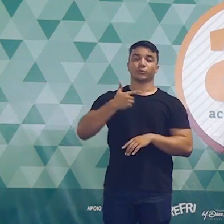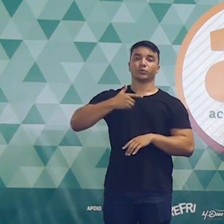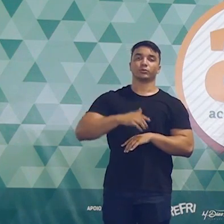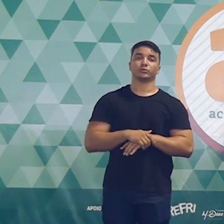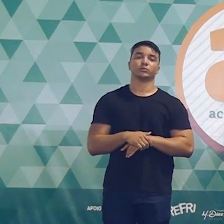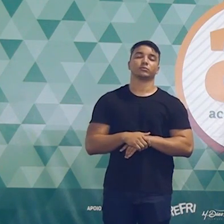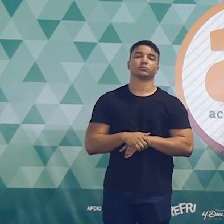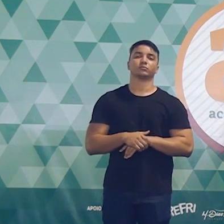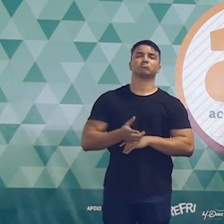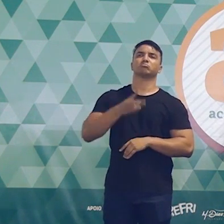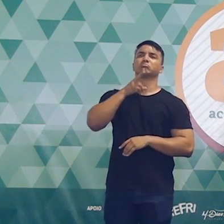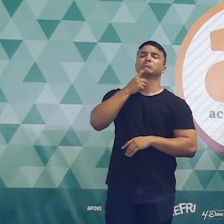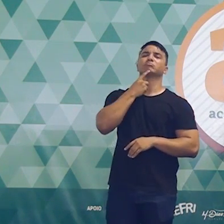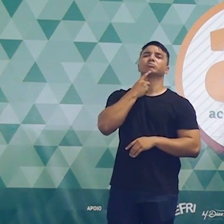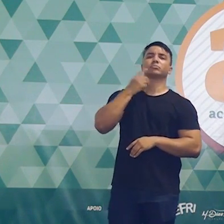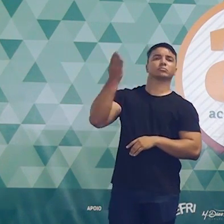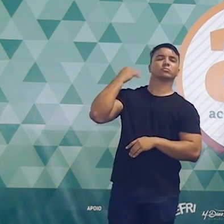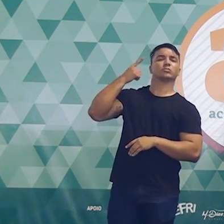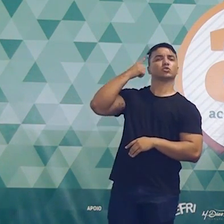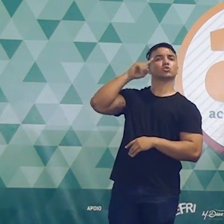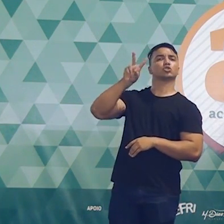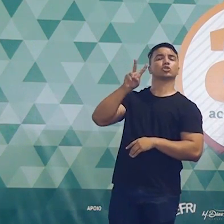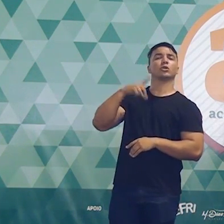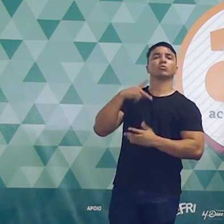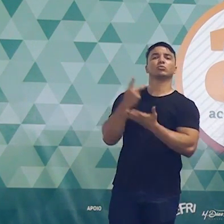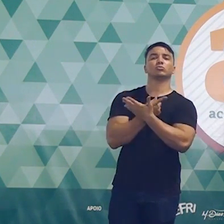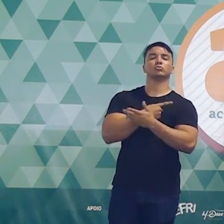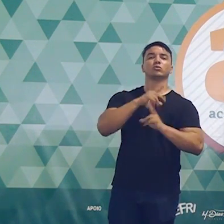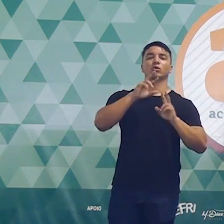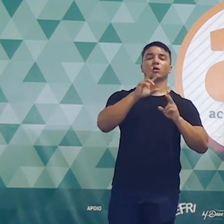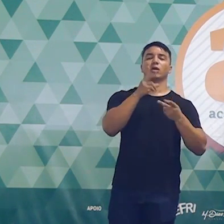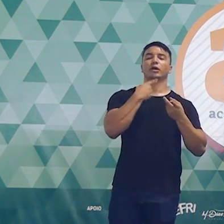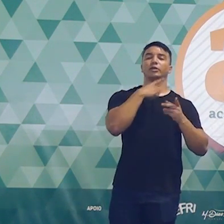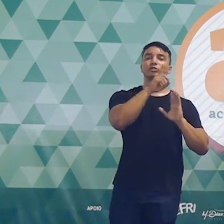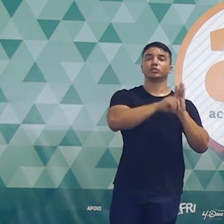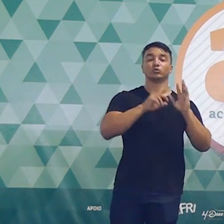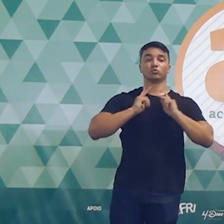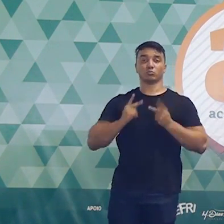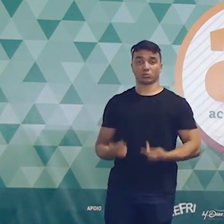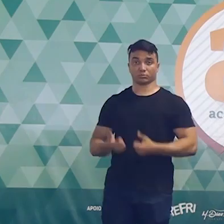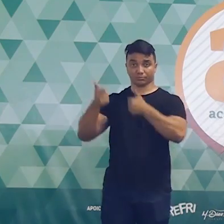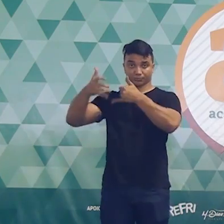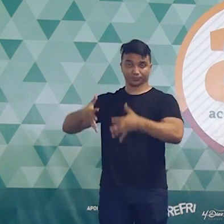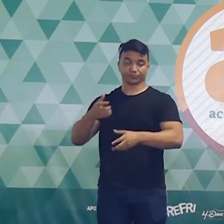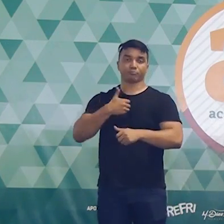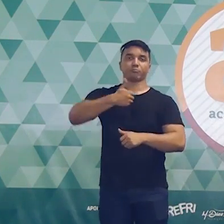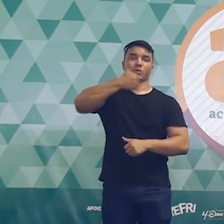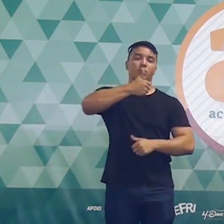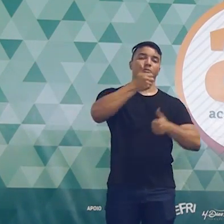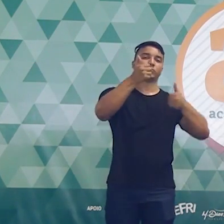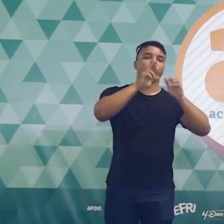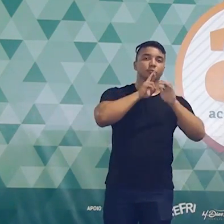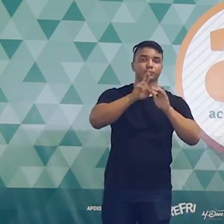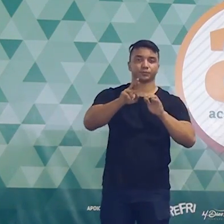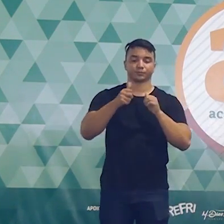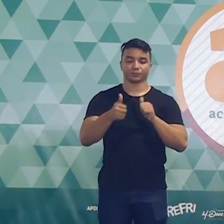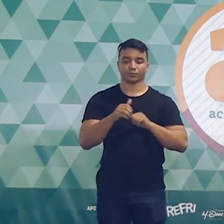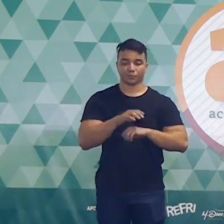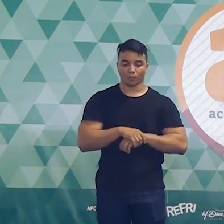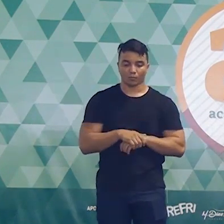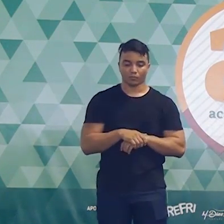a polêmica que rolou há 2 dias envolvendo os direitos humanos, o que o senhor tem a dizer? Vou começar por esta pergunta aqui então. Vamos